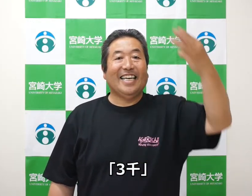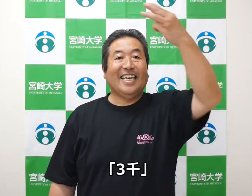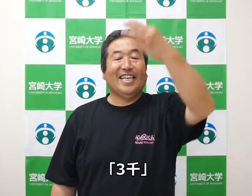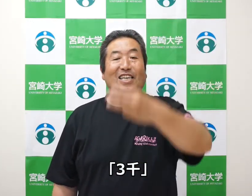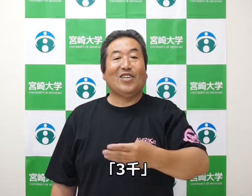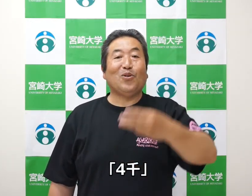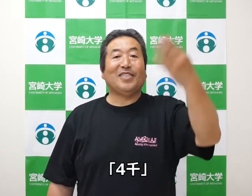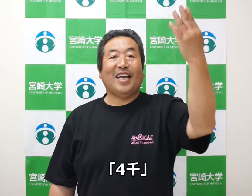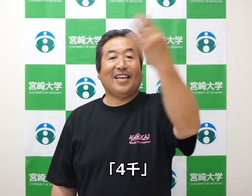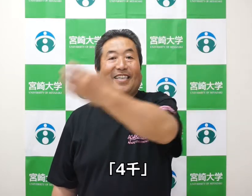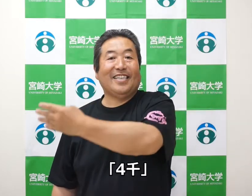4000、